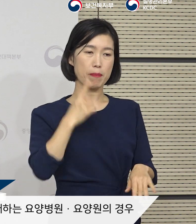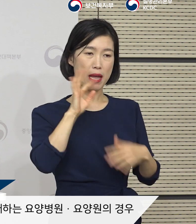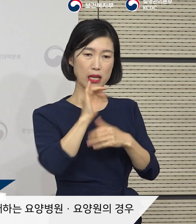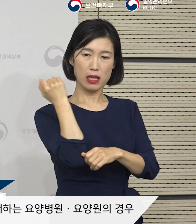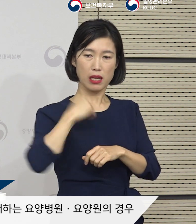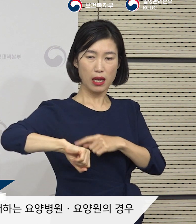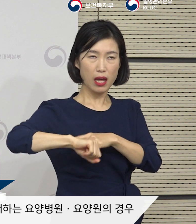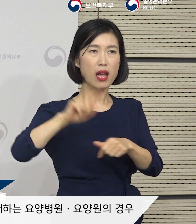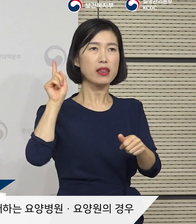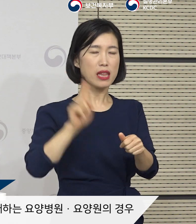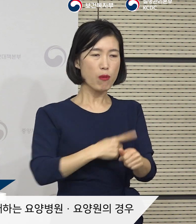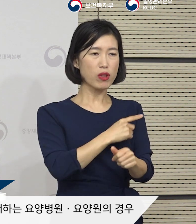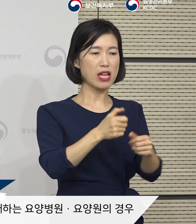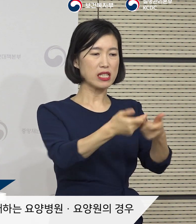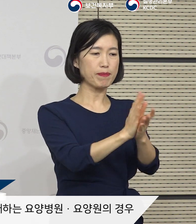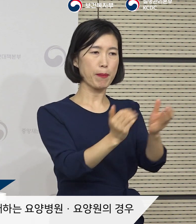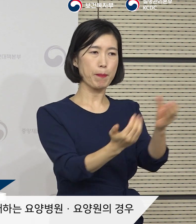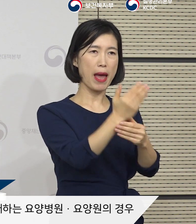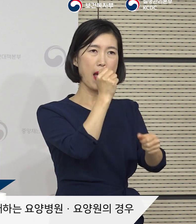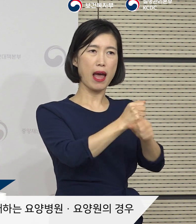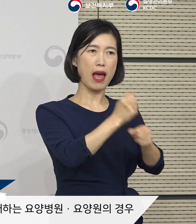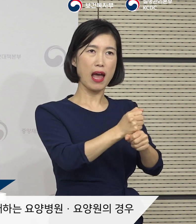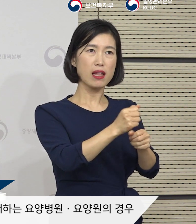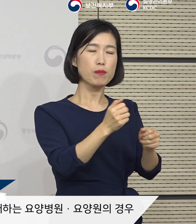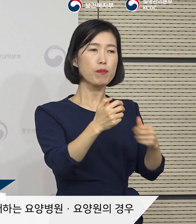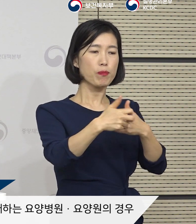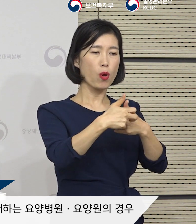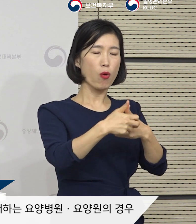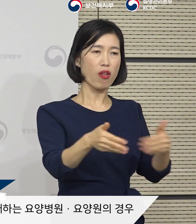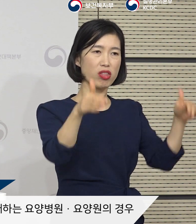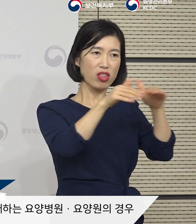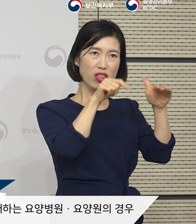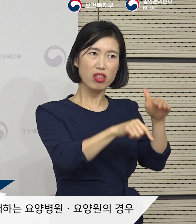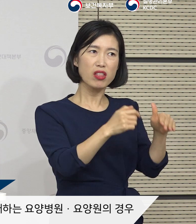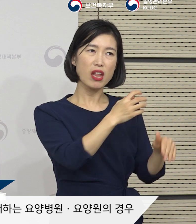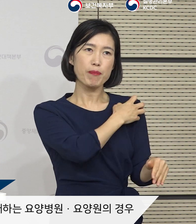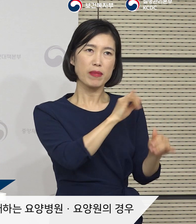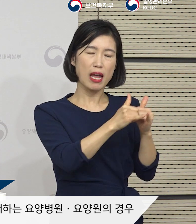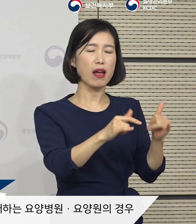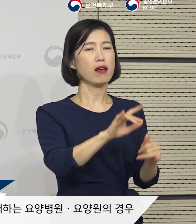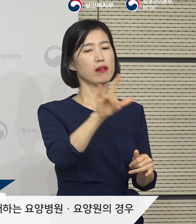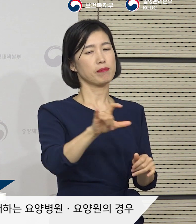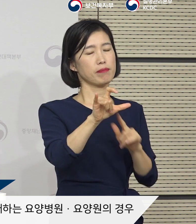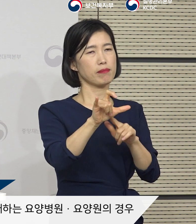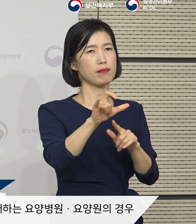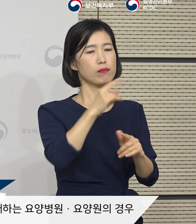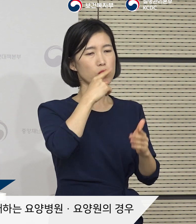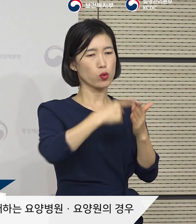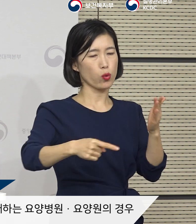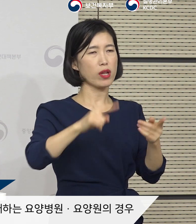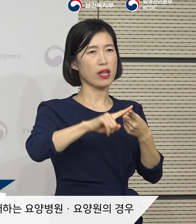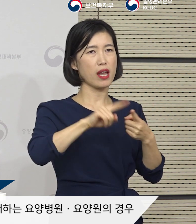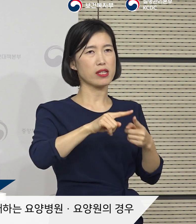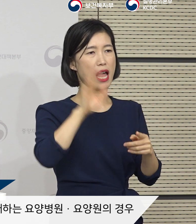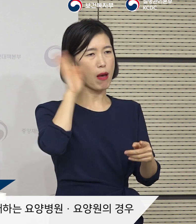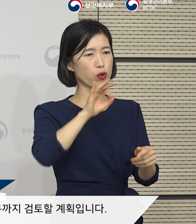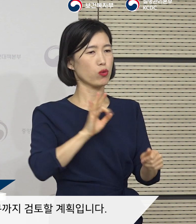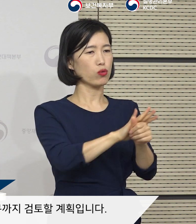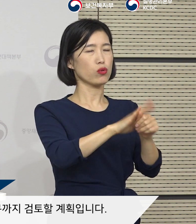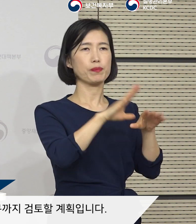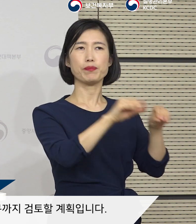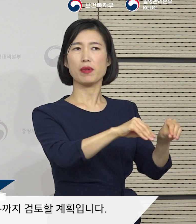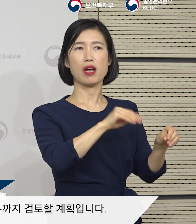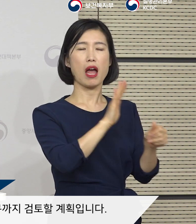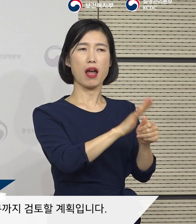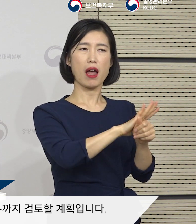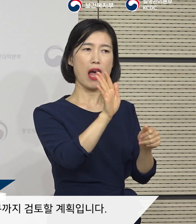위배하여 코로나19의 집단 감염을 초래하는 요양병원, 요양원의 경우 코로나19 피해에 대한 손실보상을 지원하지 않고